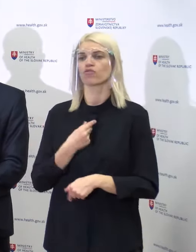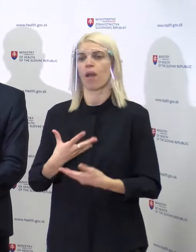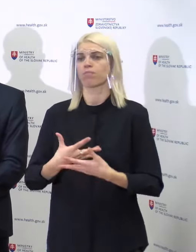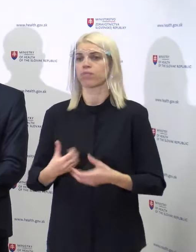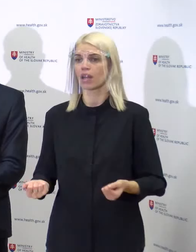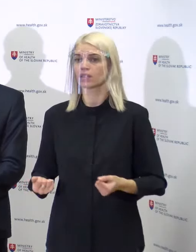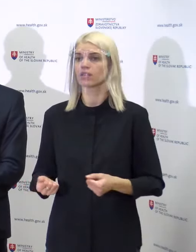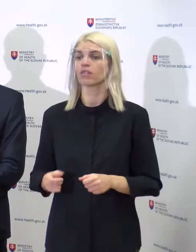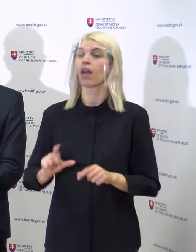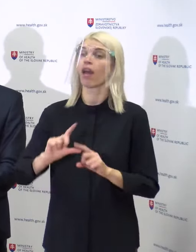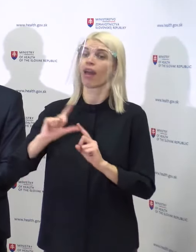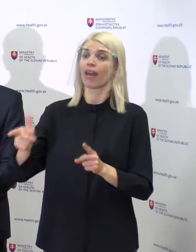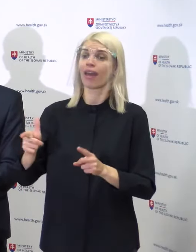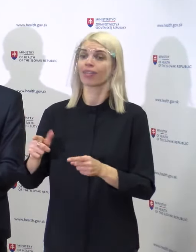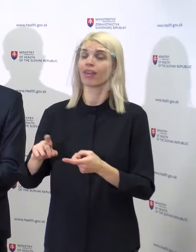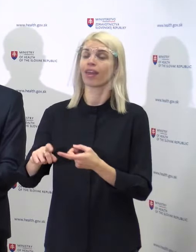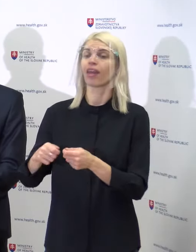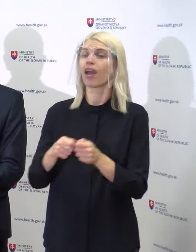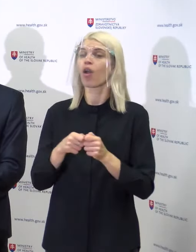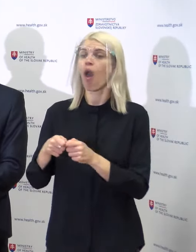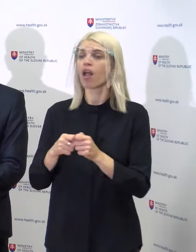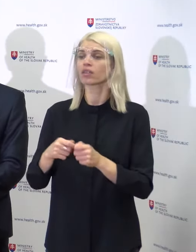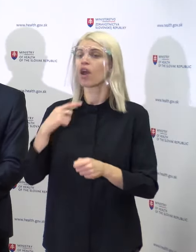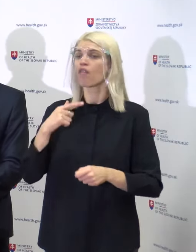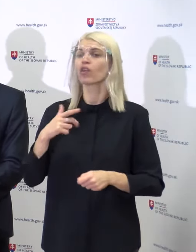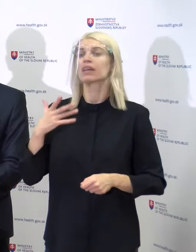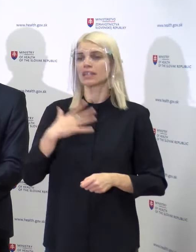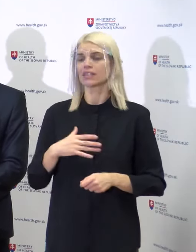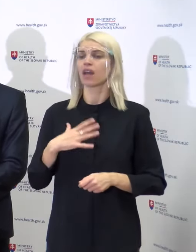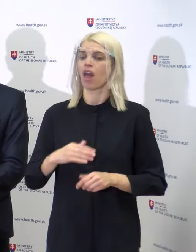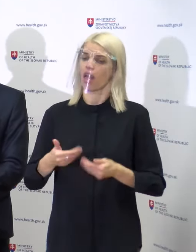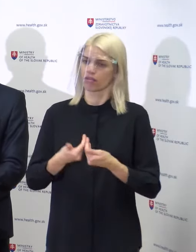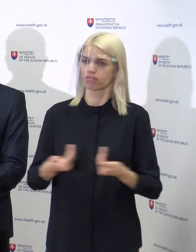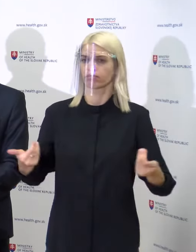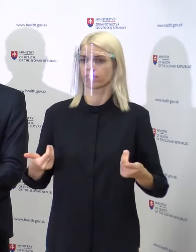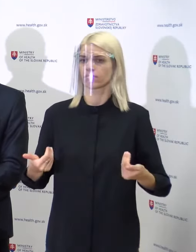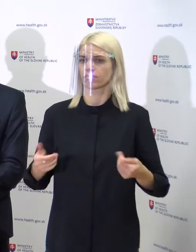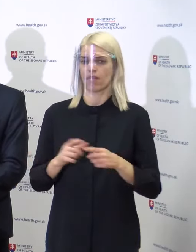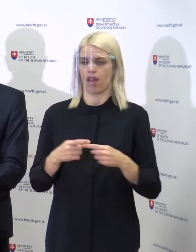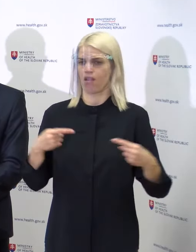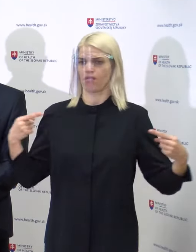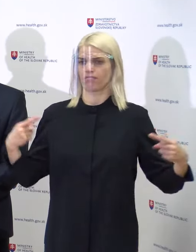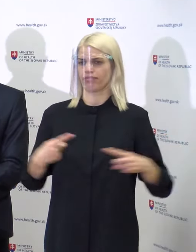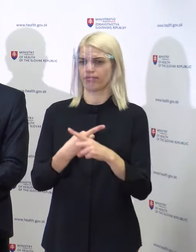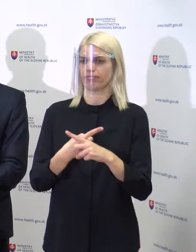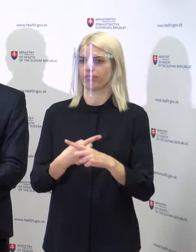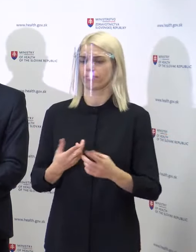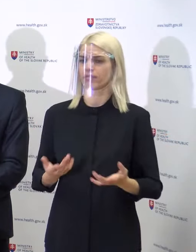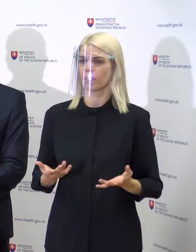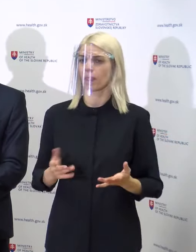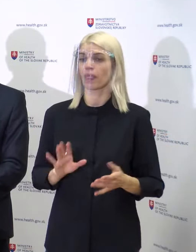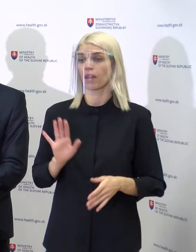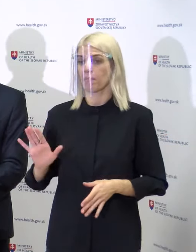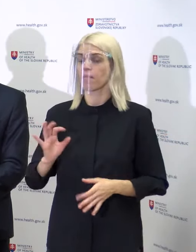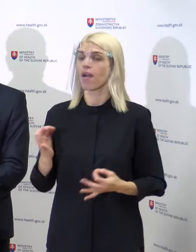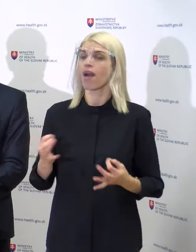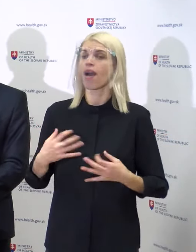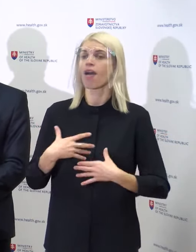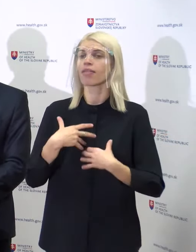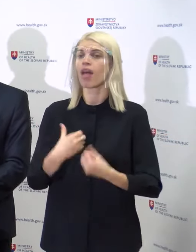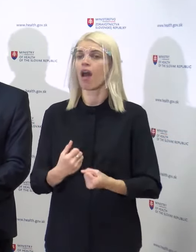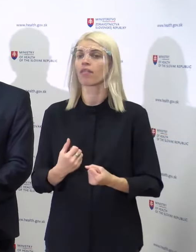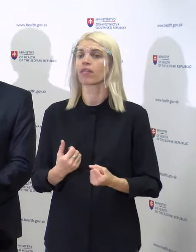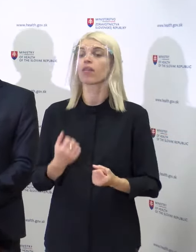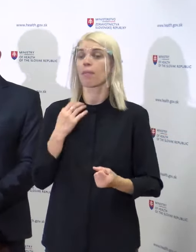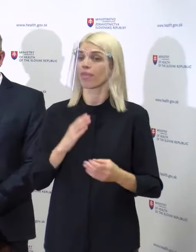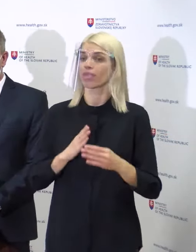chce takto deliť ľudí na očkovaných a neočkovaných, čo ide vlastne priamo proti sebe. Vy máte nejaký návrh, čiže čo budete robiť,